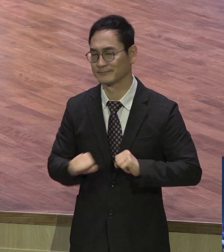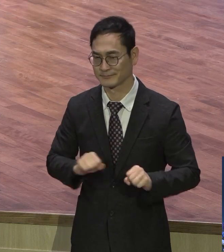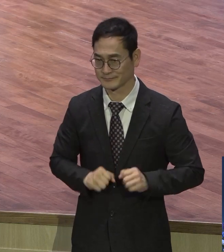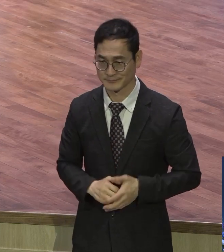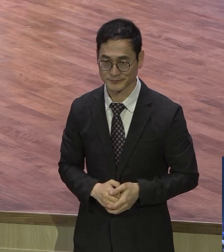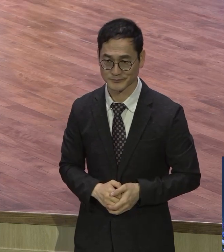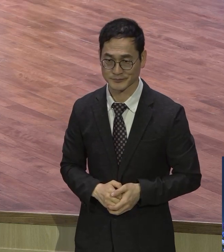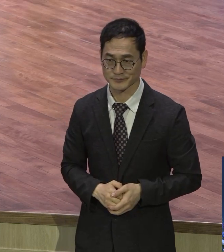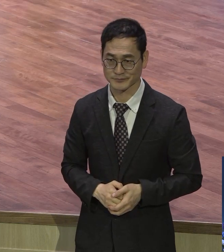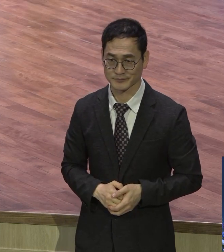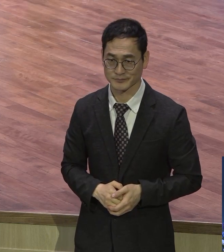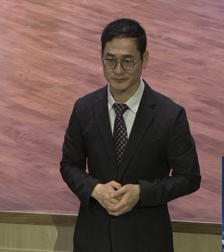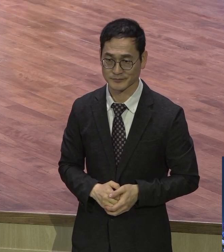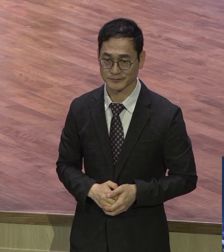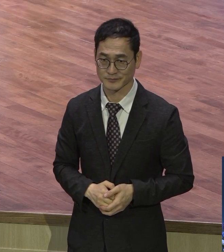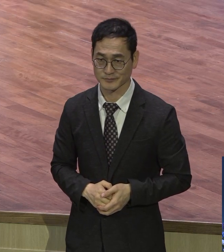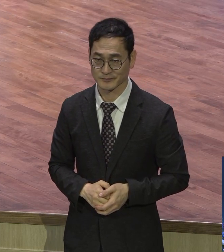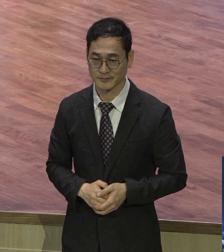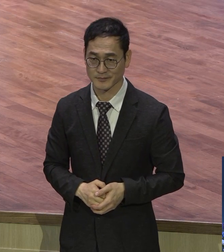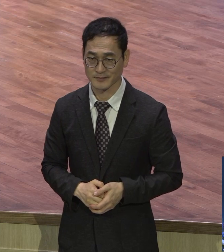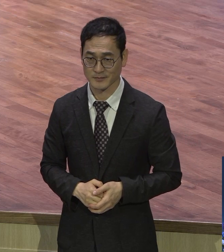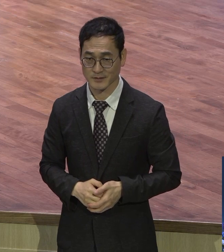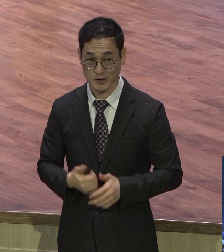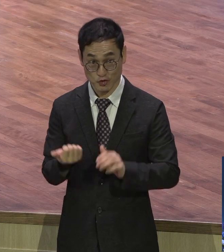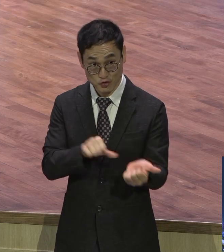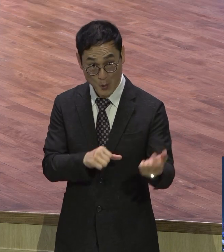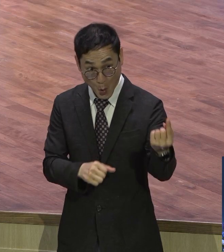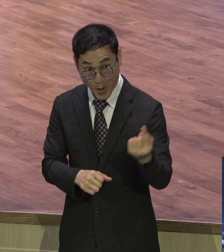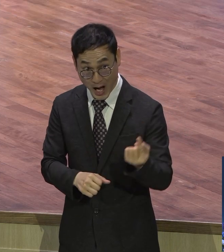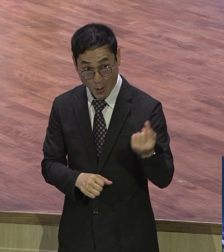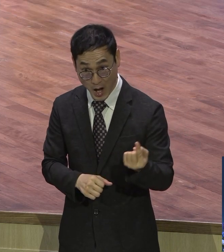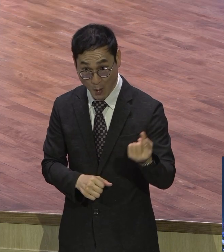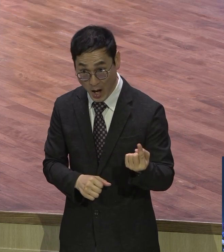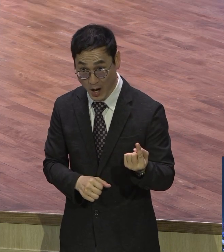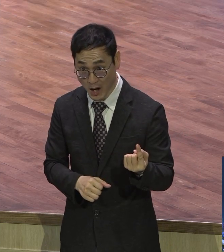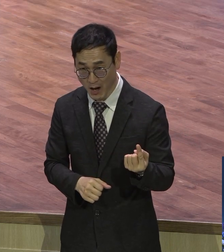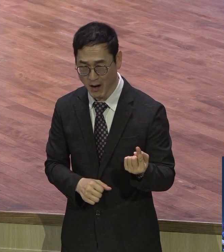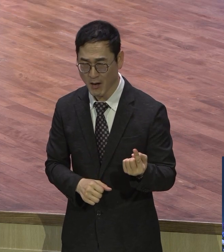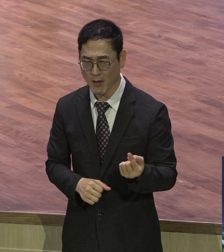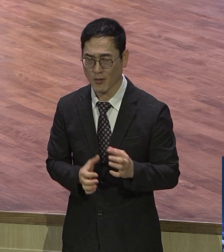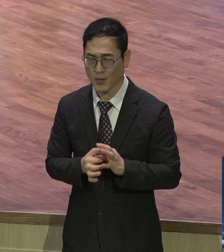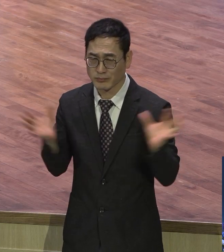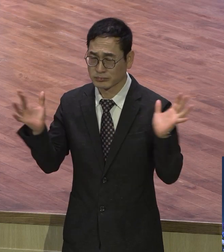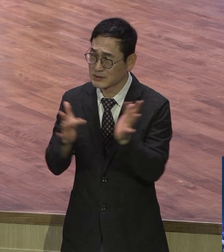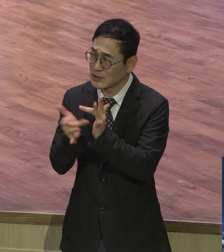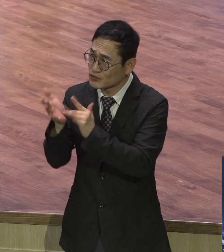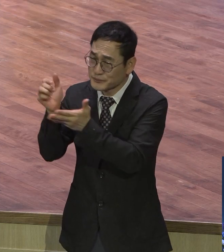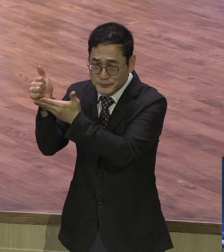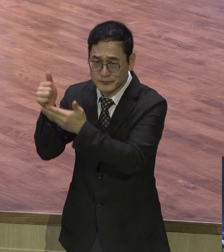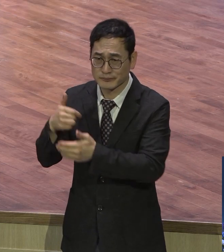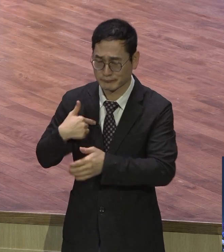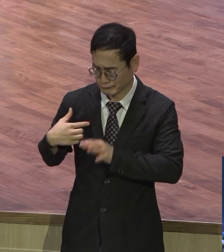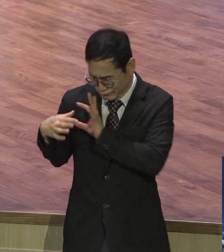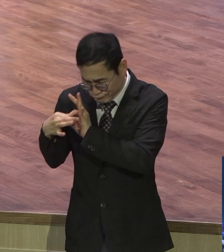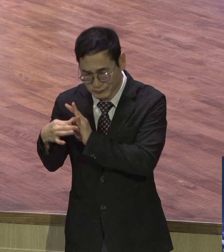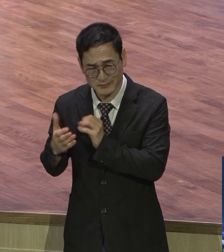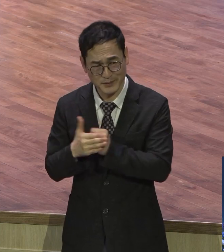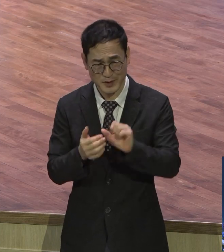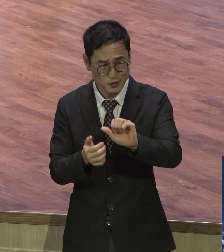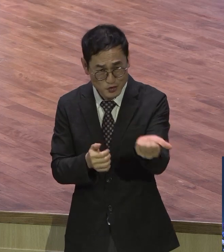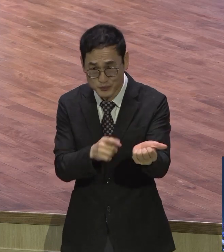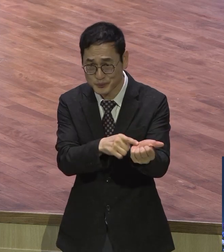못 건드린단 말이에요. 그것이 우리 예수 생명의 소원자의 특권이. 부신이 되면